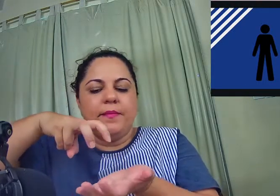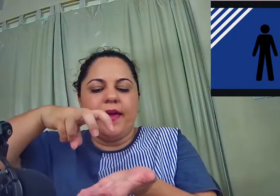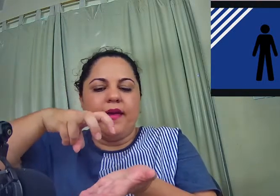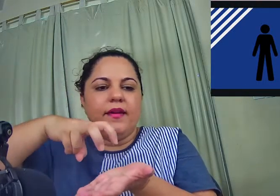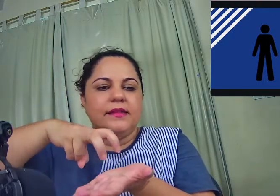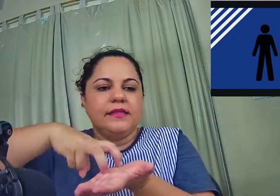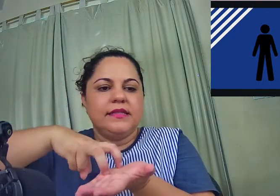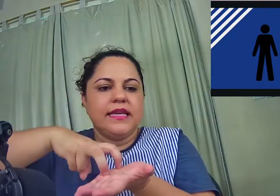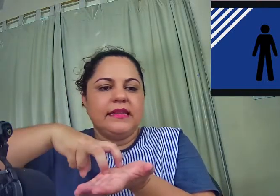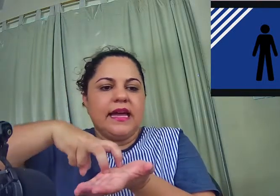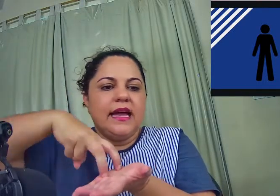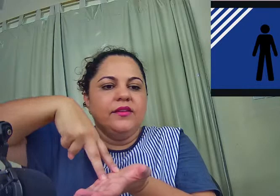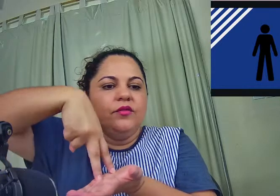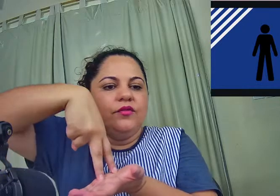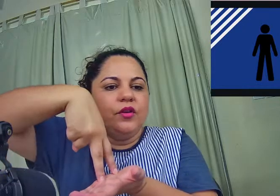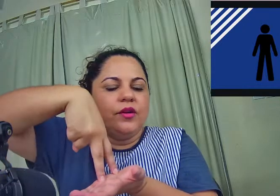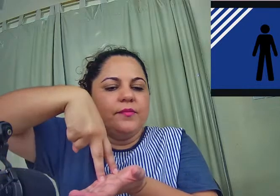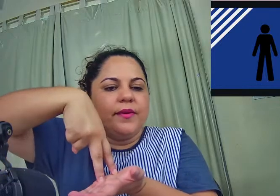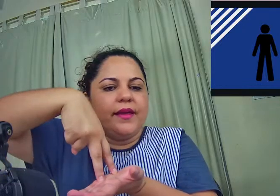pé. Sentado, ficou em pé.